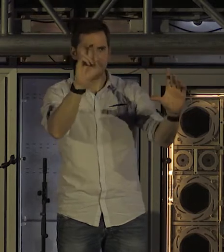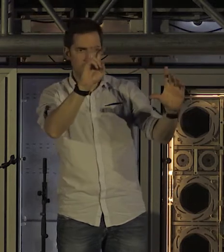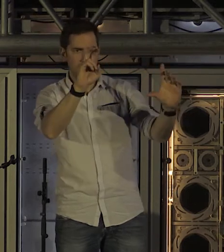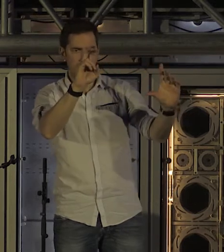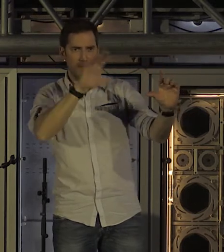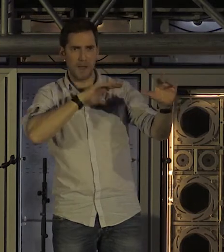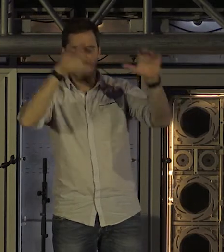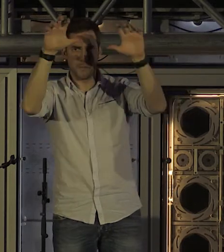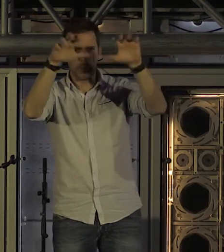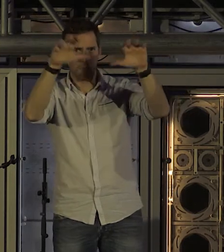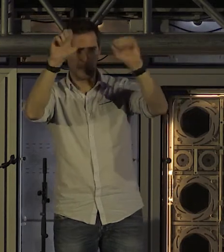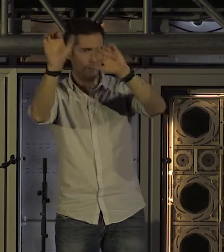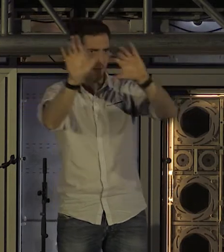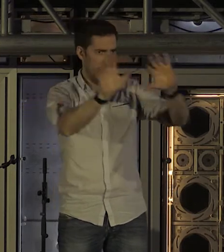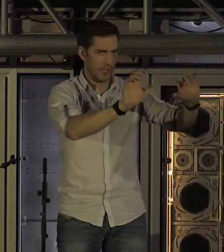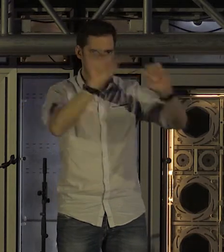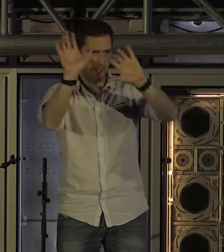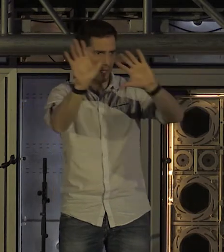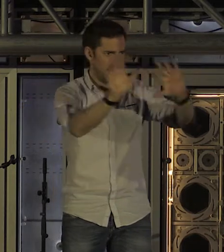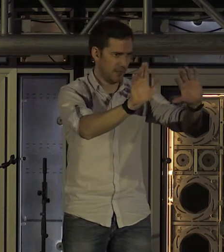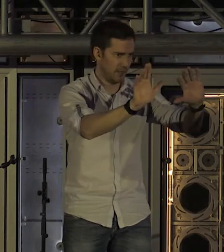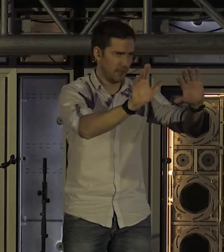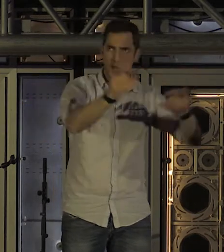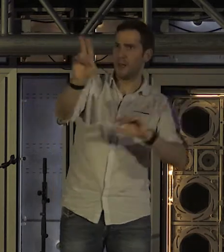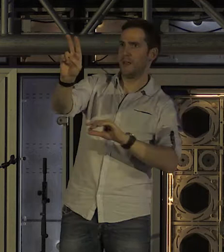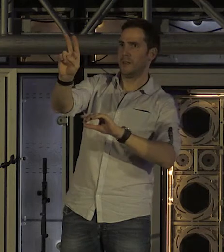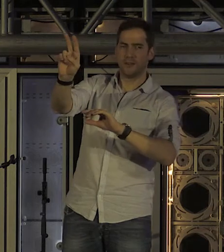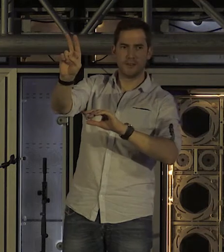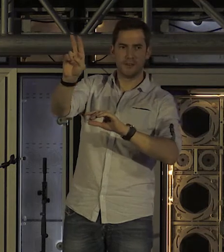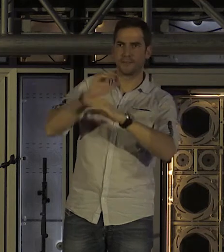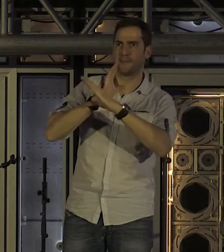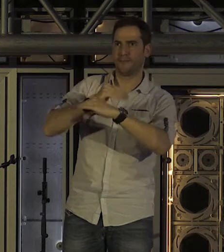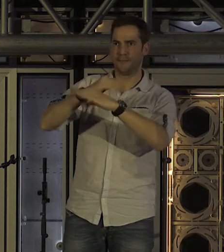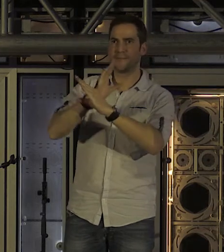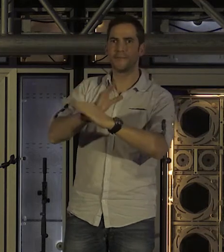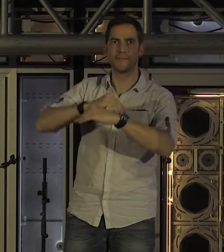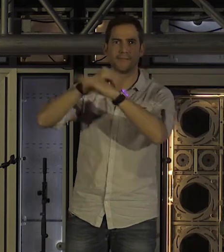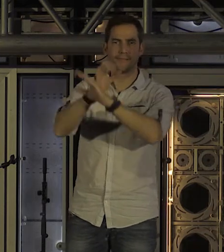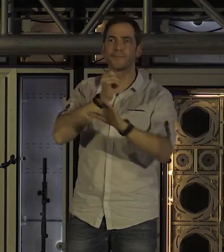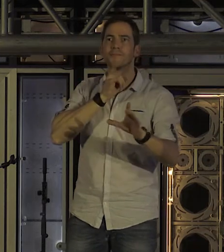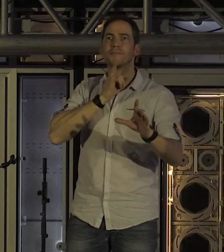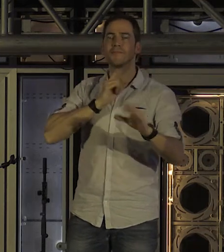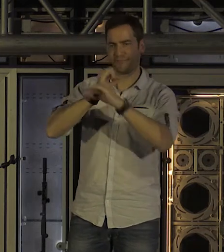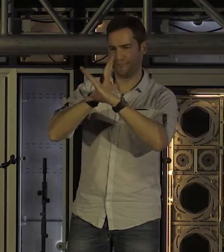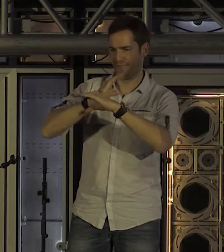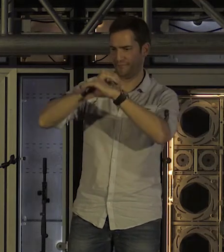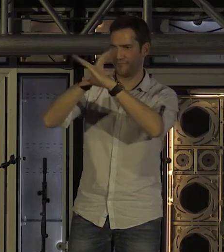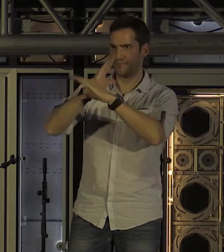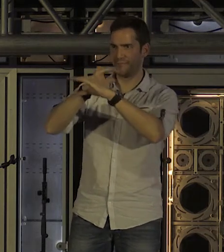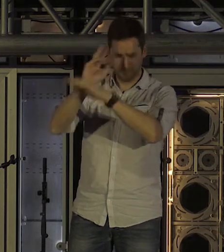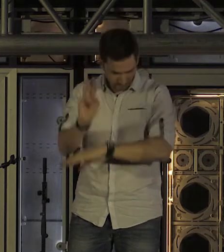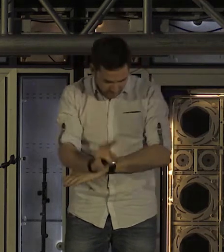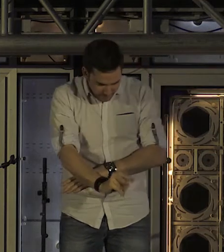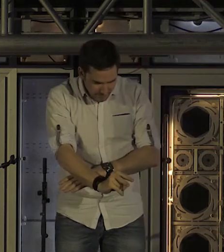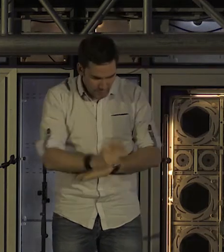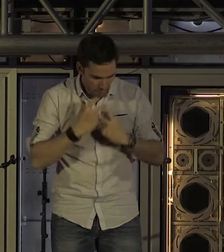qui passe. Une colombe se remplit la gorge de battements. La première grenouille craque